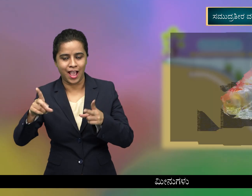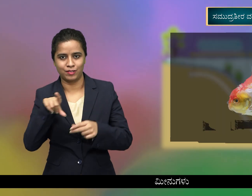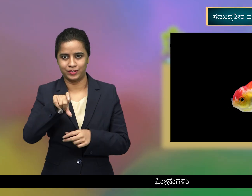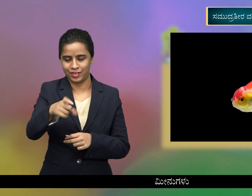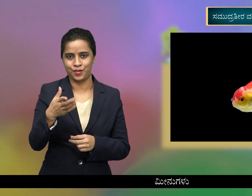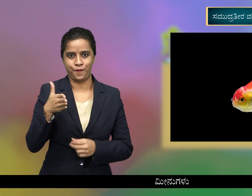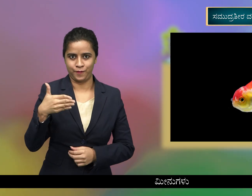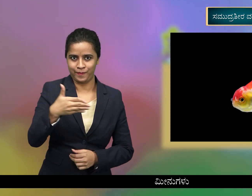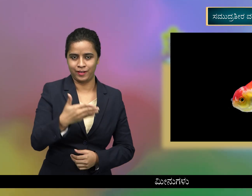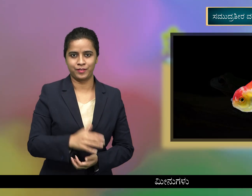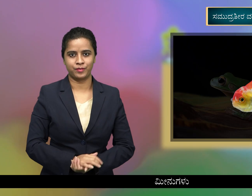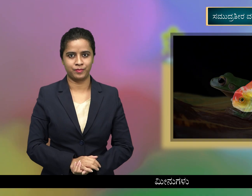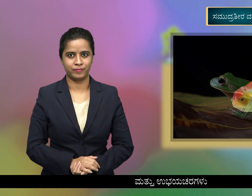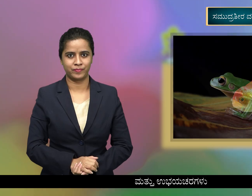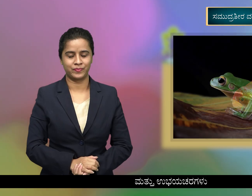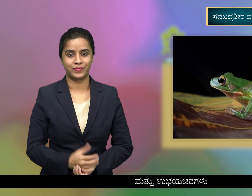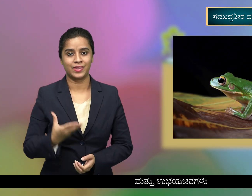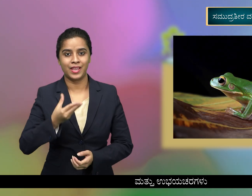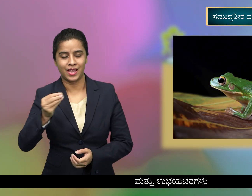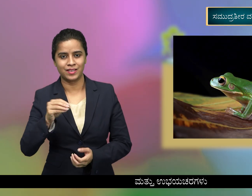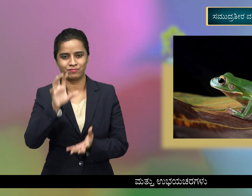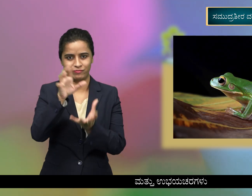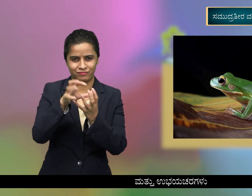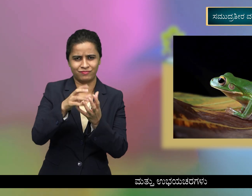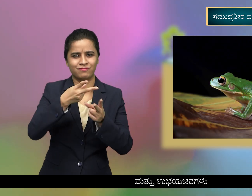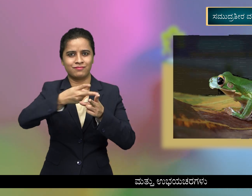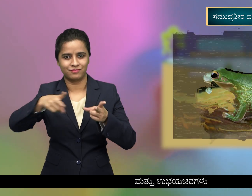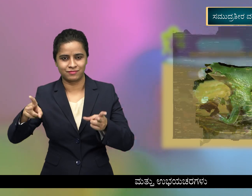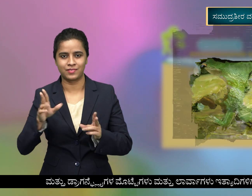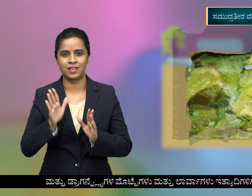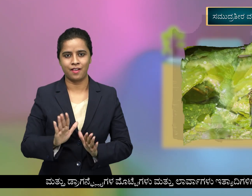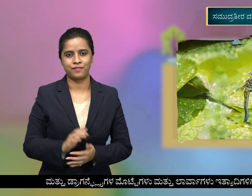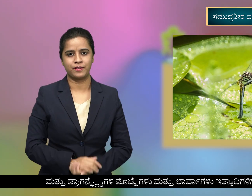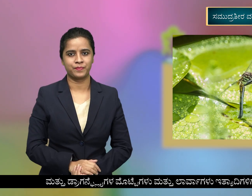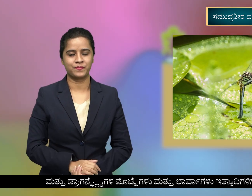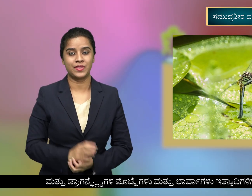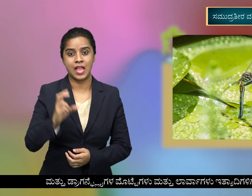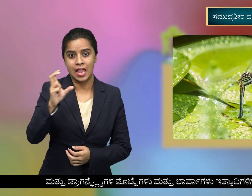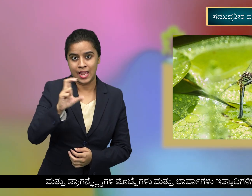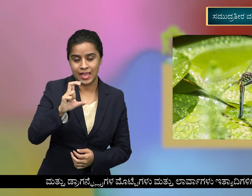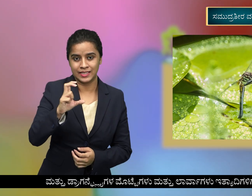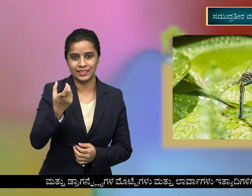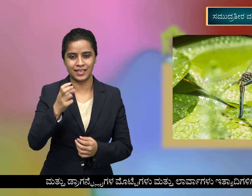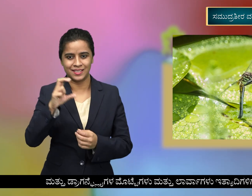ಮೀನುಗಳು ಮತ್ತು ಉಭಯಚರಗಳು ಮತ್ತು ಡ್ರ್ಯಾಗನ್ ಫ್ಲೈಗಳ ಮೊಟ್ಟೆಗಳು ಮತ್ತು